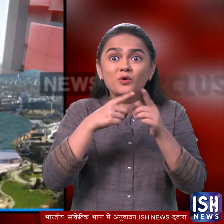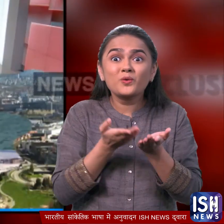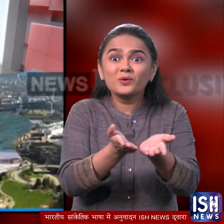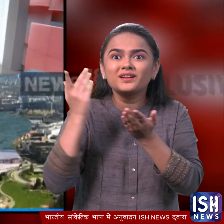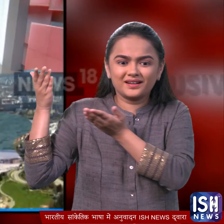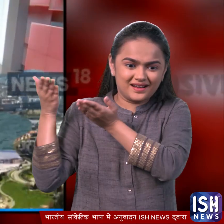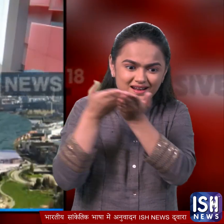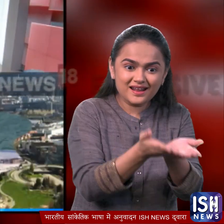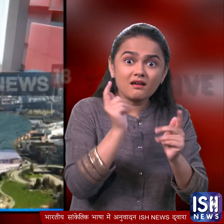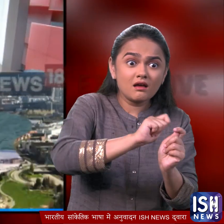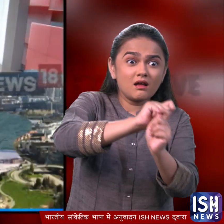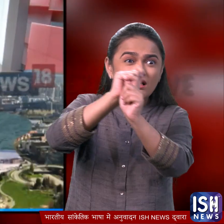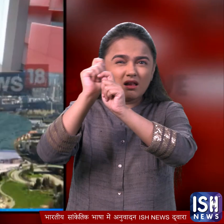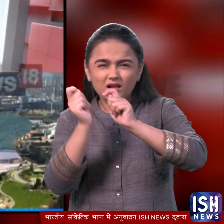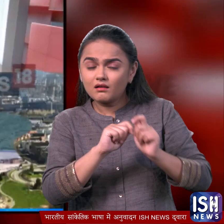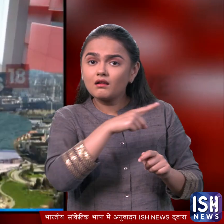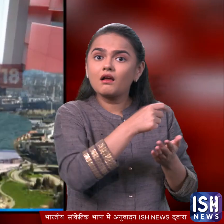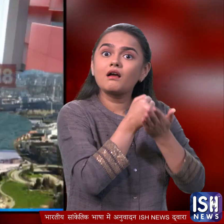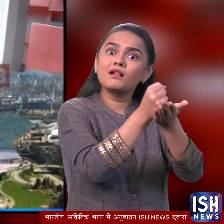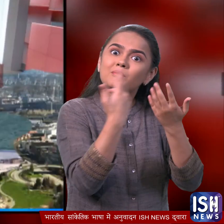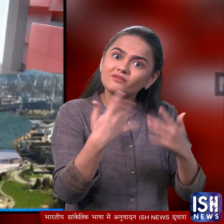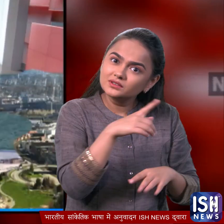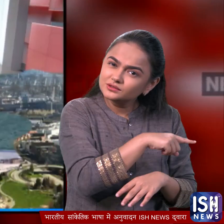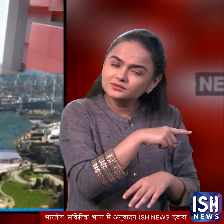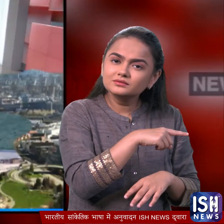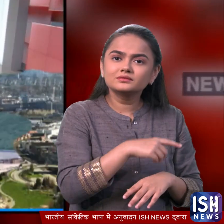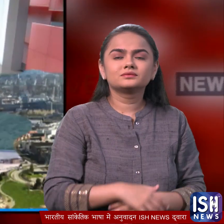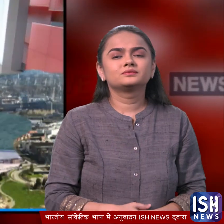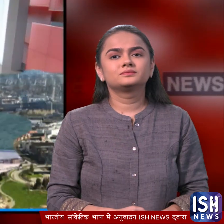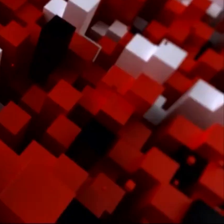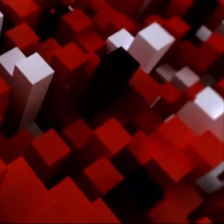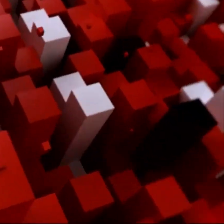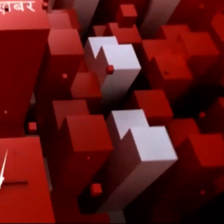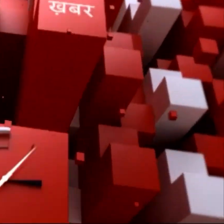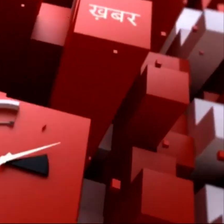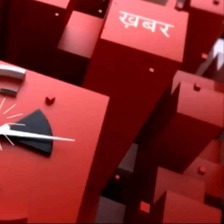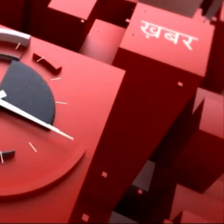को बनाने में मदद करने के बाद उसने उसे अपनी नौसेना के बंदरगाह के लिए तैयार करना शुरू कर दिया।